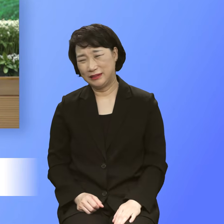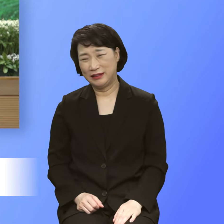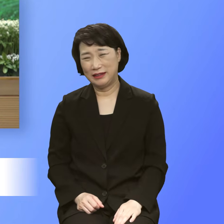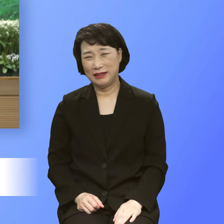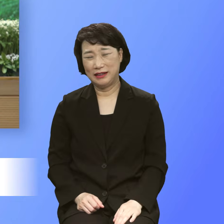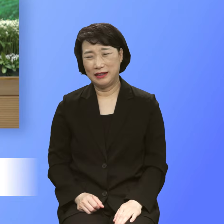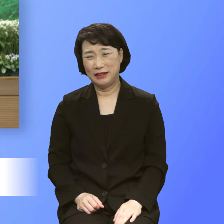그게